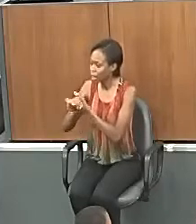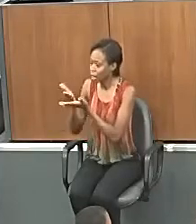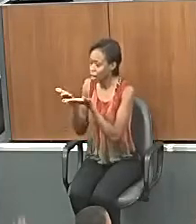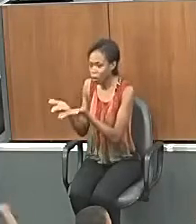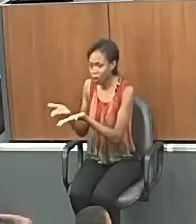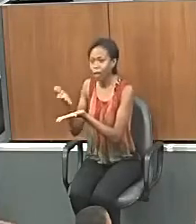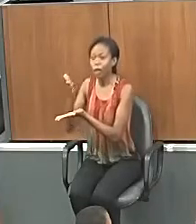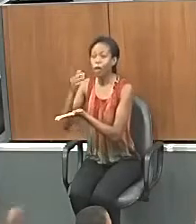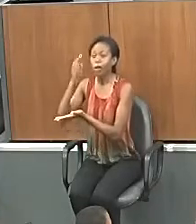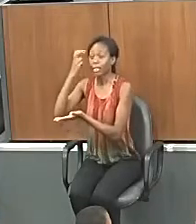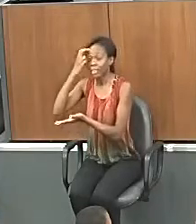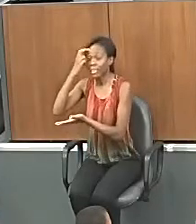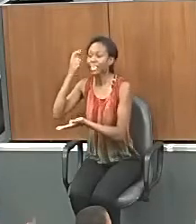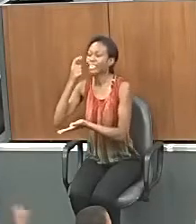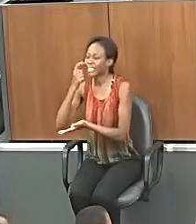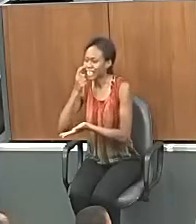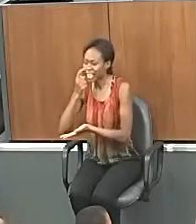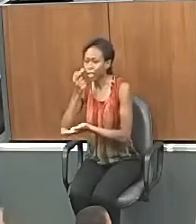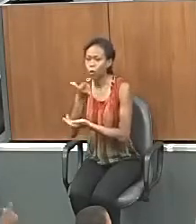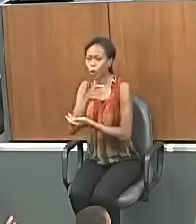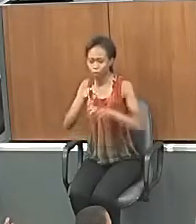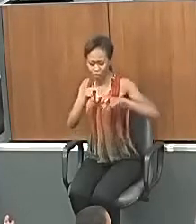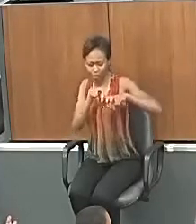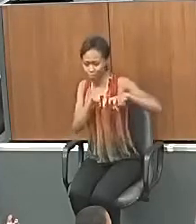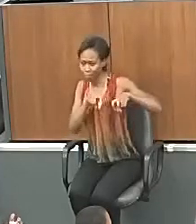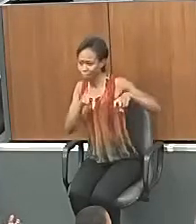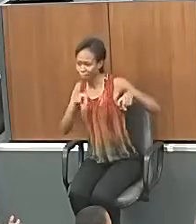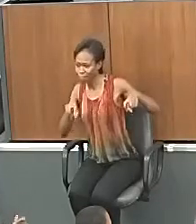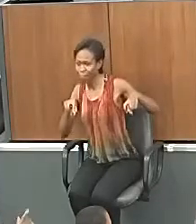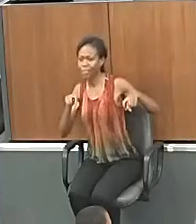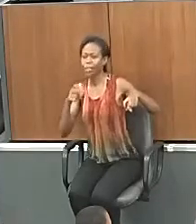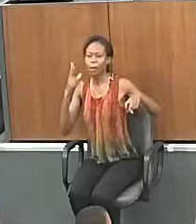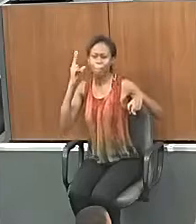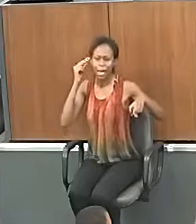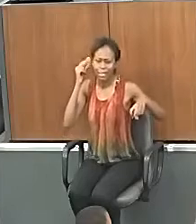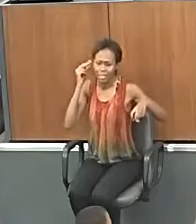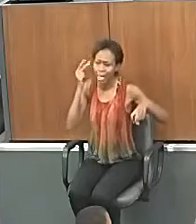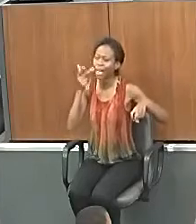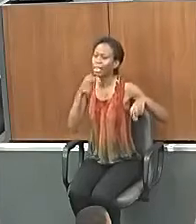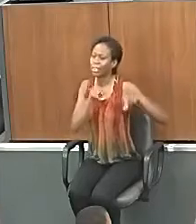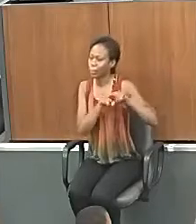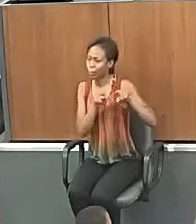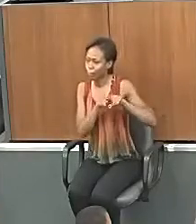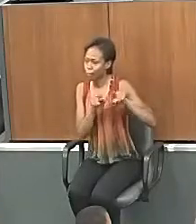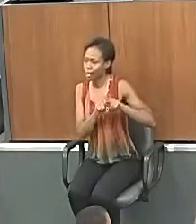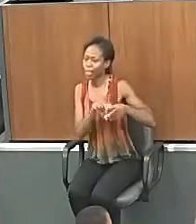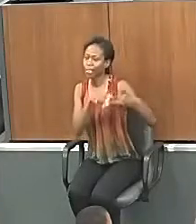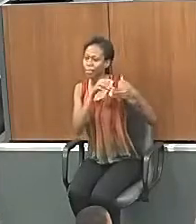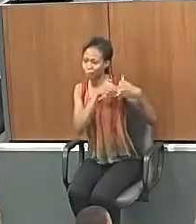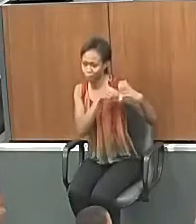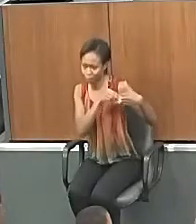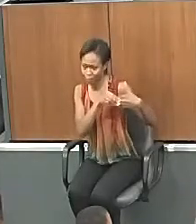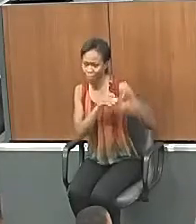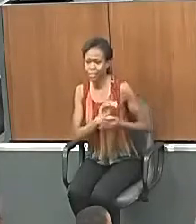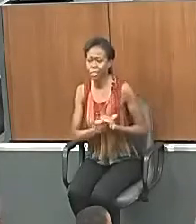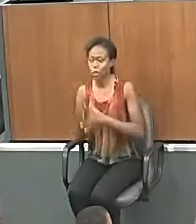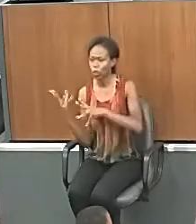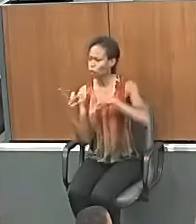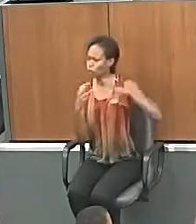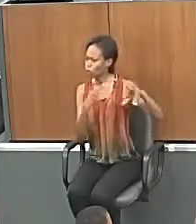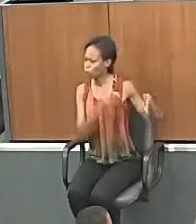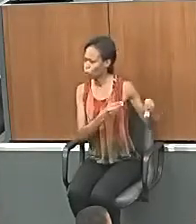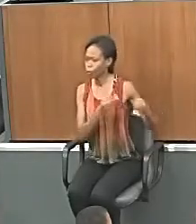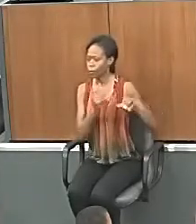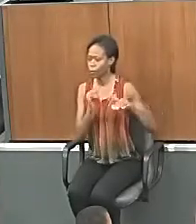josé guilherme pra mim aqui é um complemento da mesa meu amigo marcelo diretor da escola francisco sales e todos componentes